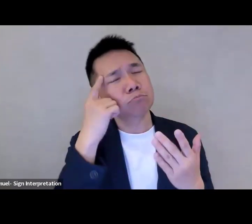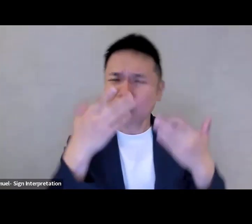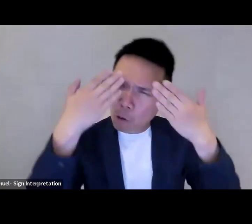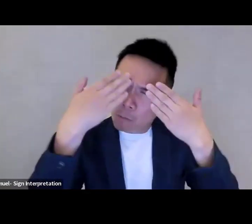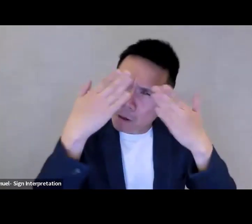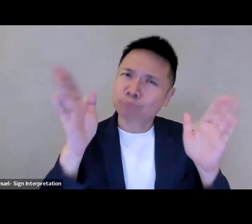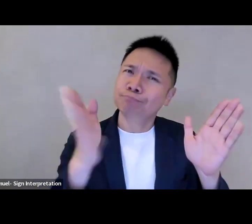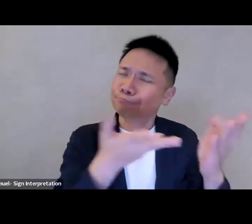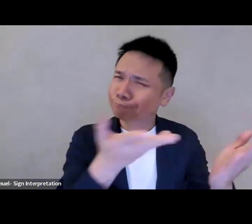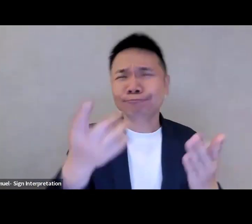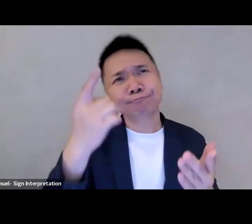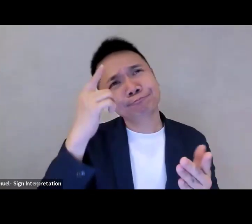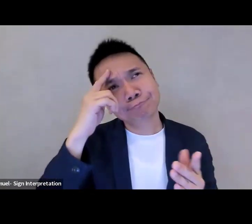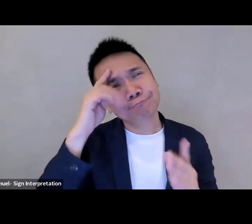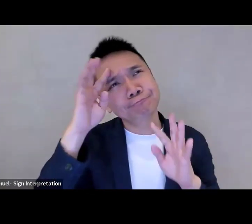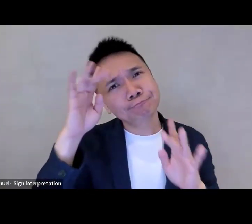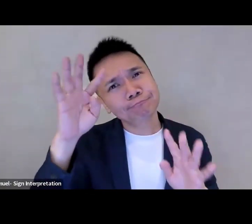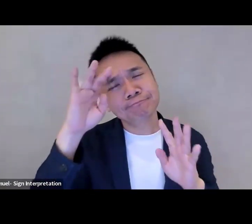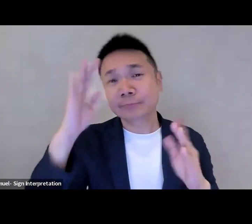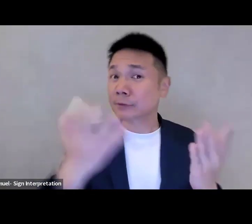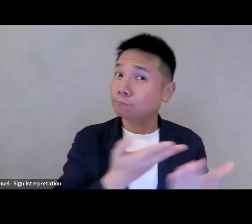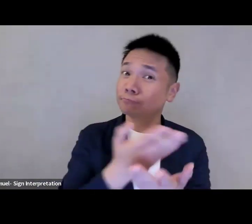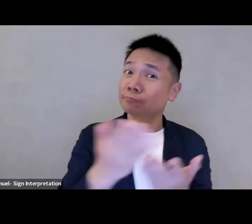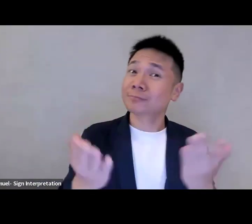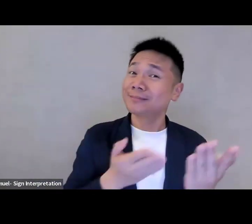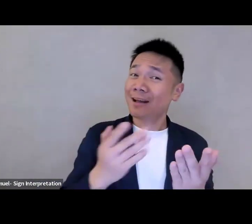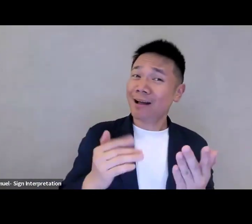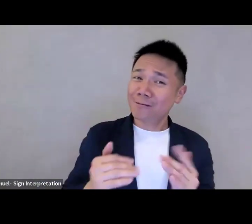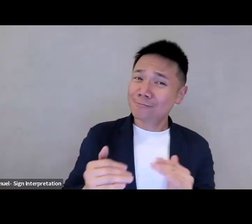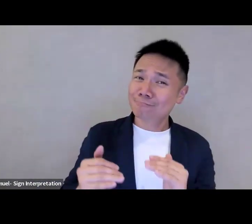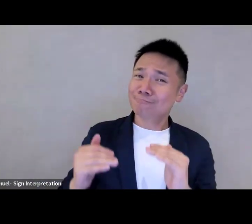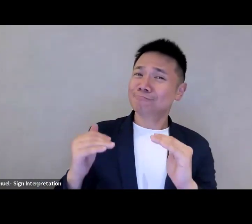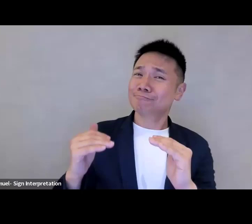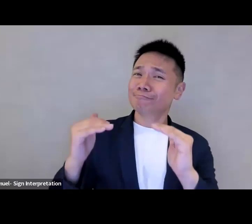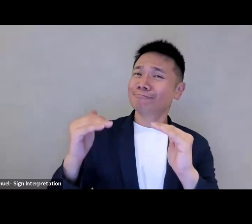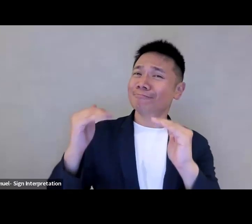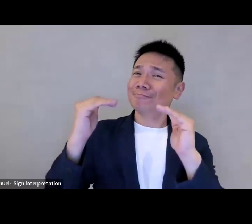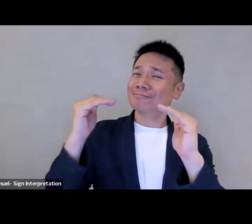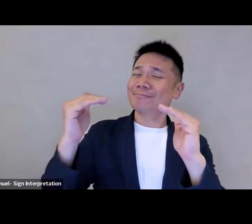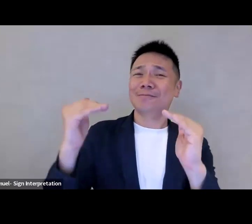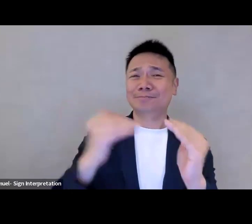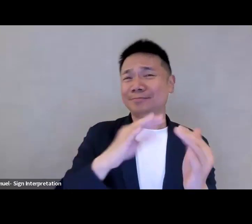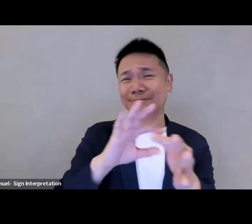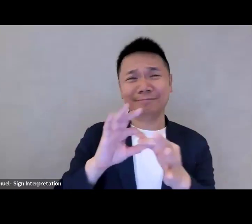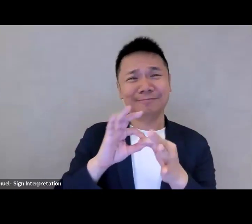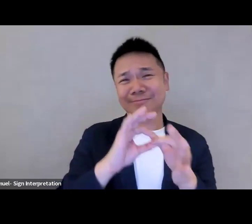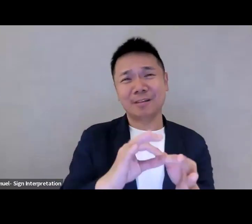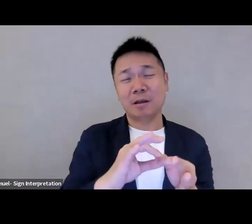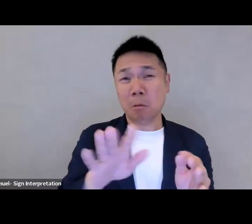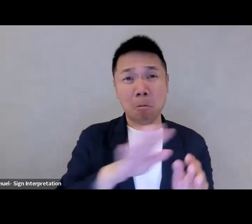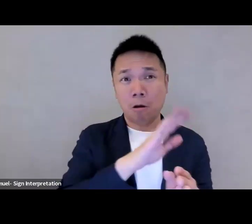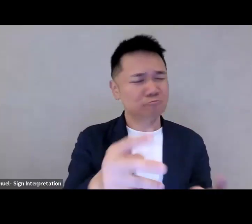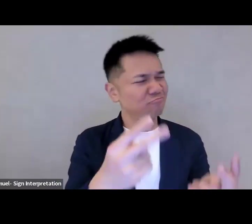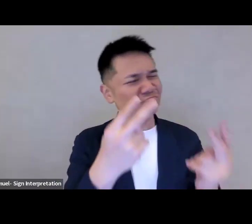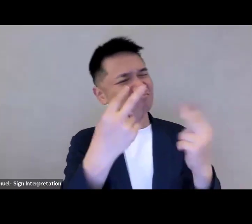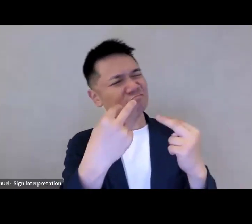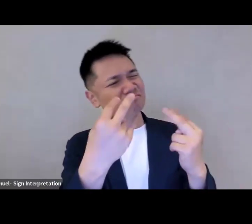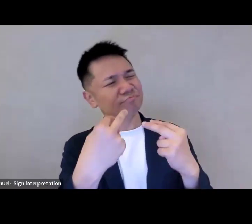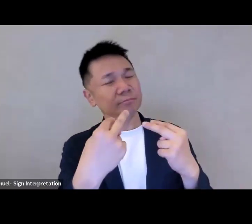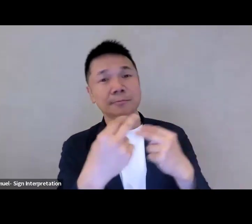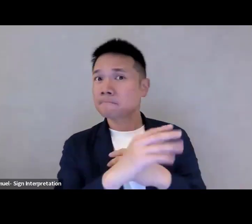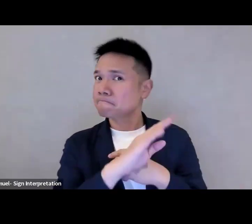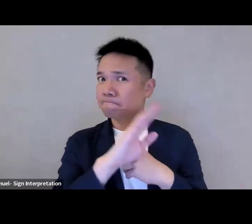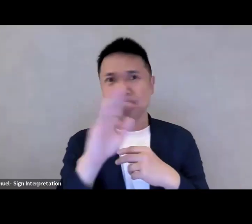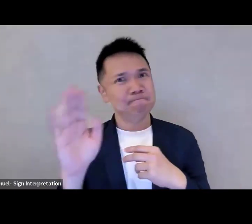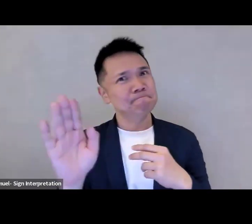我们的巴格比博士就像是我们的导师一样，会去让我们去讨论、去反思，而且